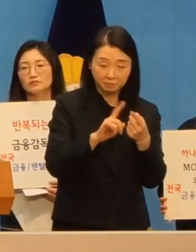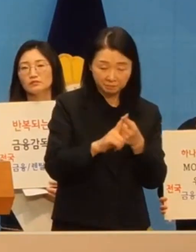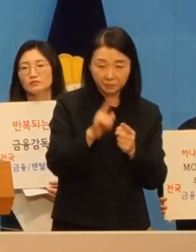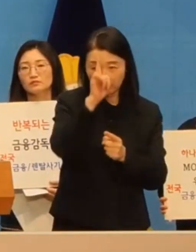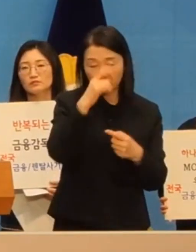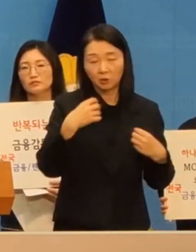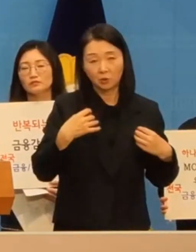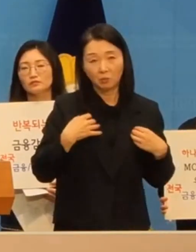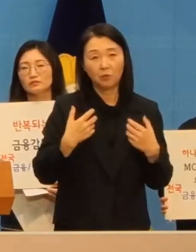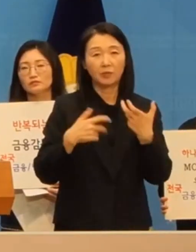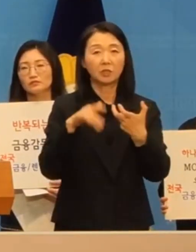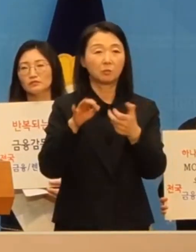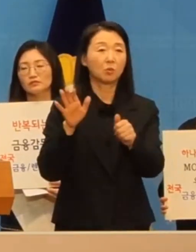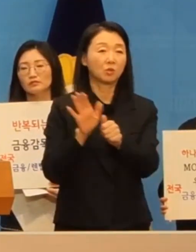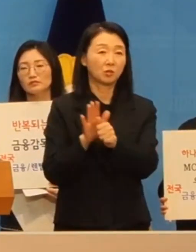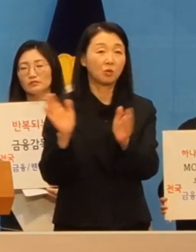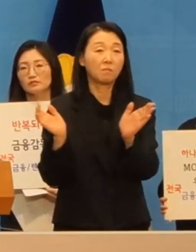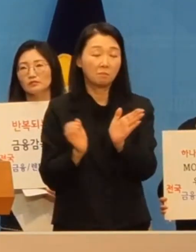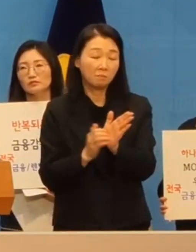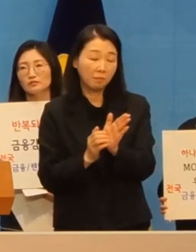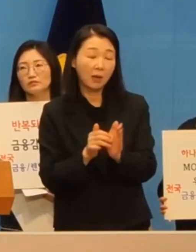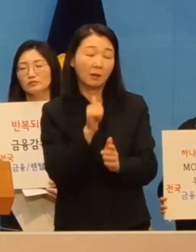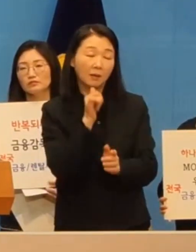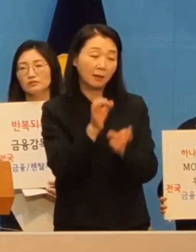정부가 70%를 지원하고